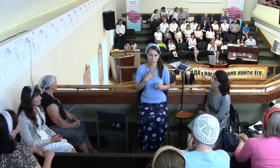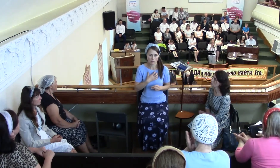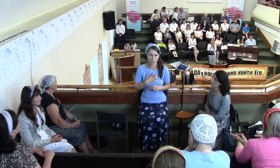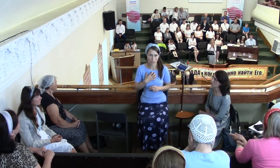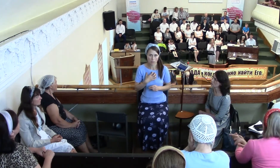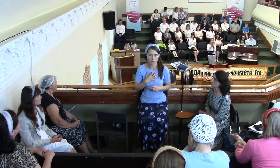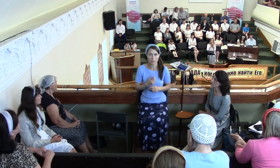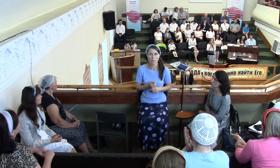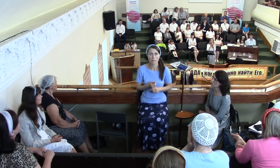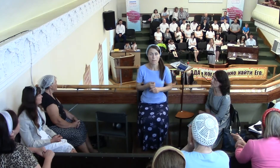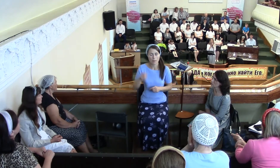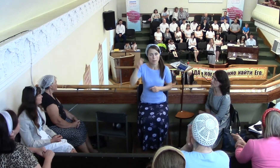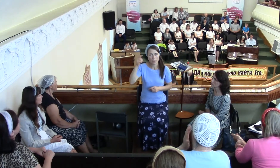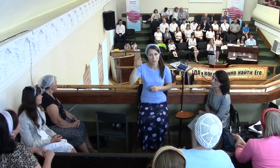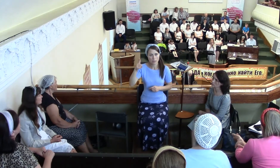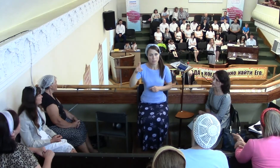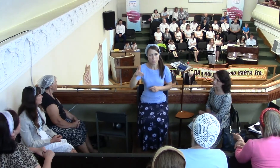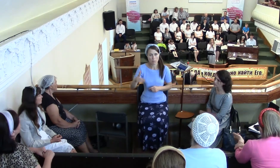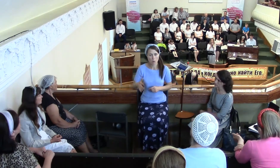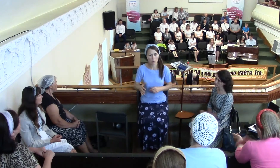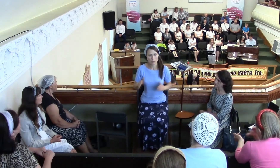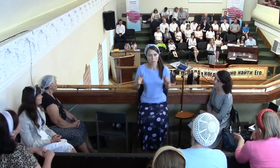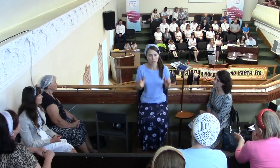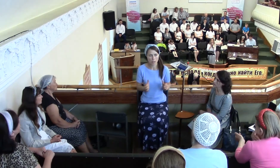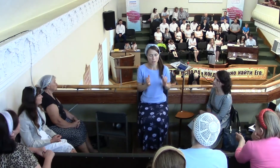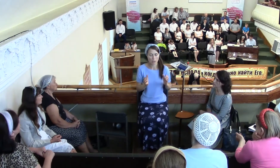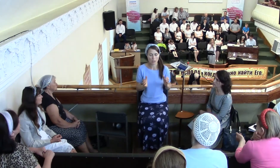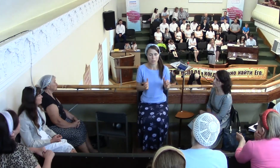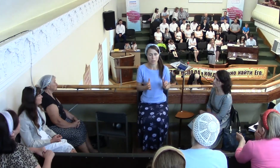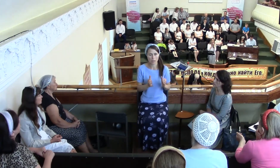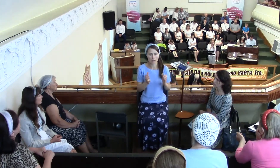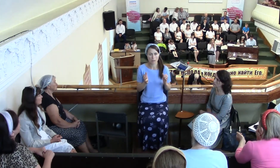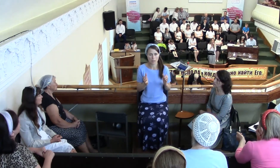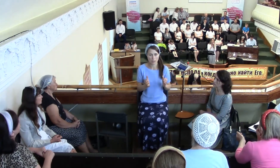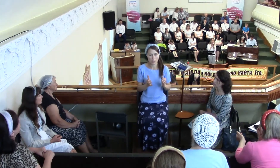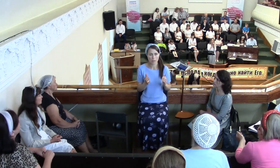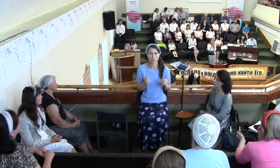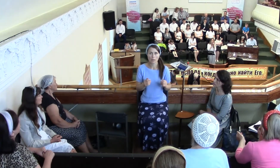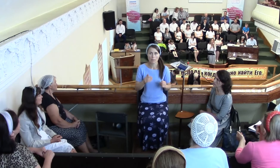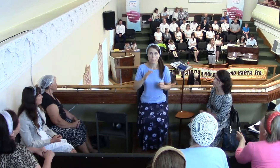Господь, храни.